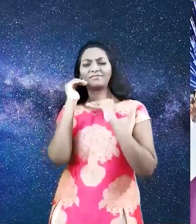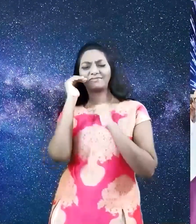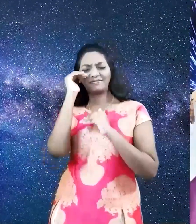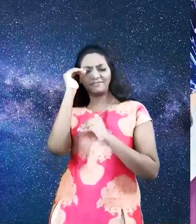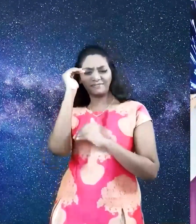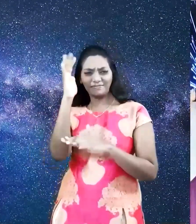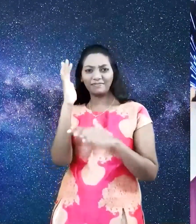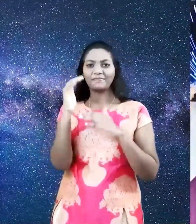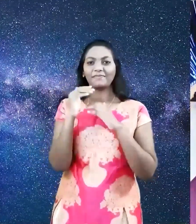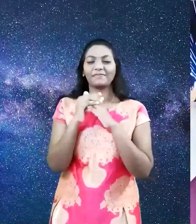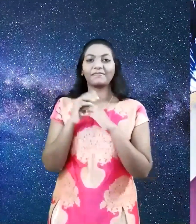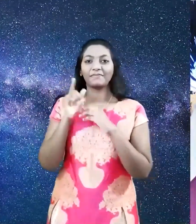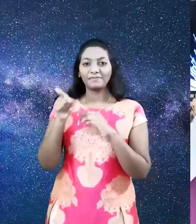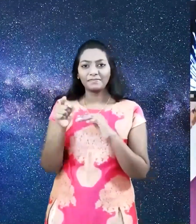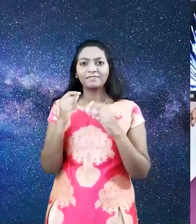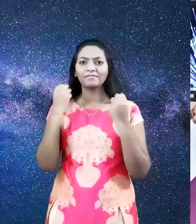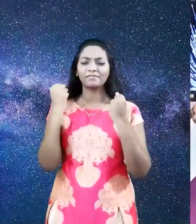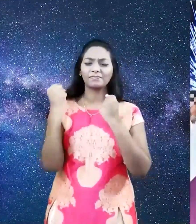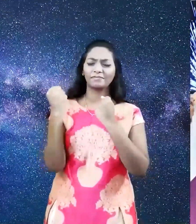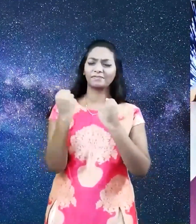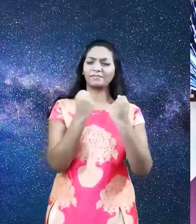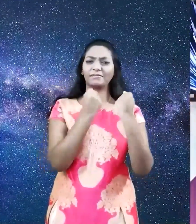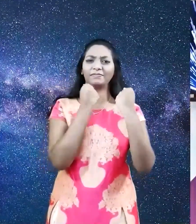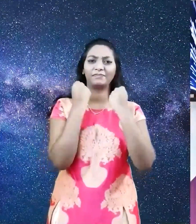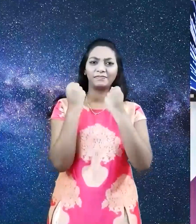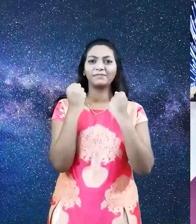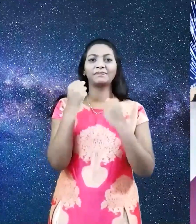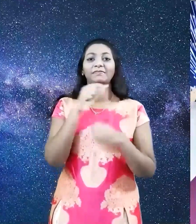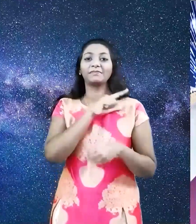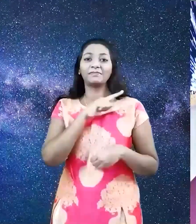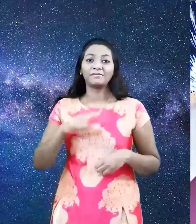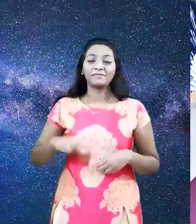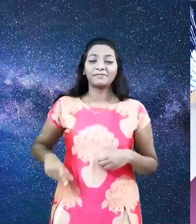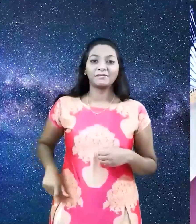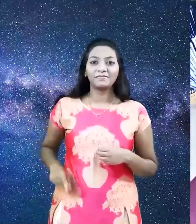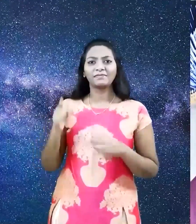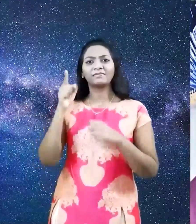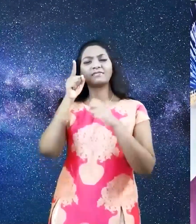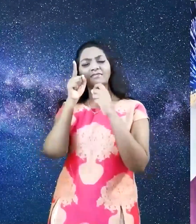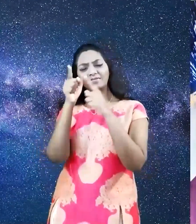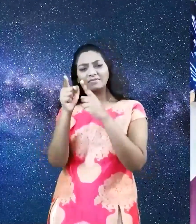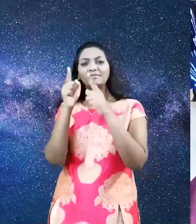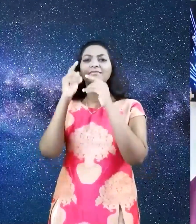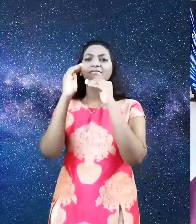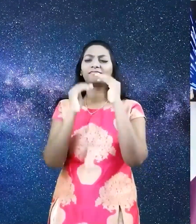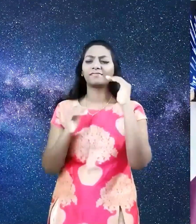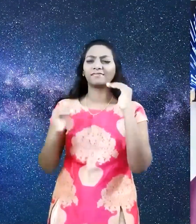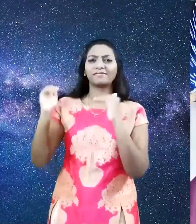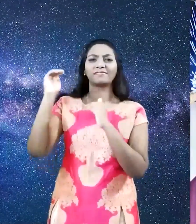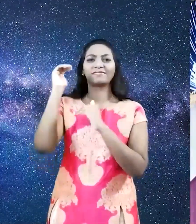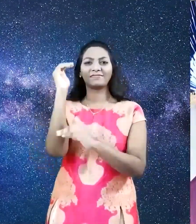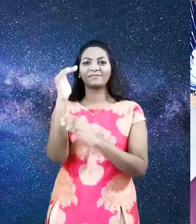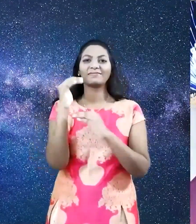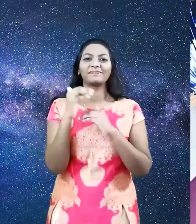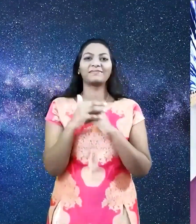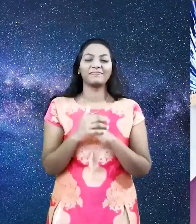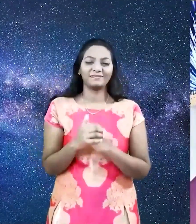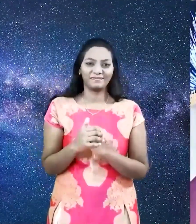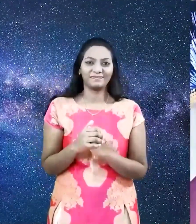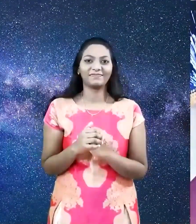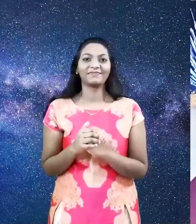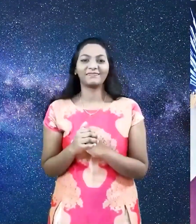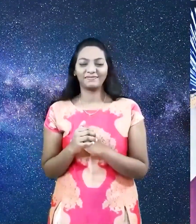सबसे ऊंचा सबसे ऊंचा सामर्थ्य प्रभु तू